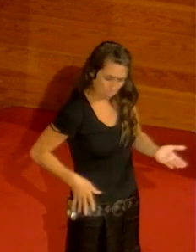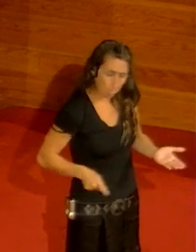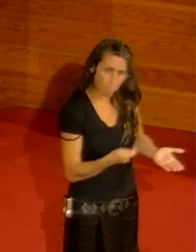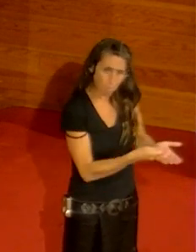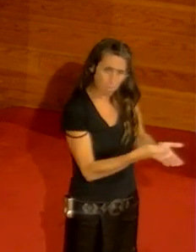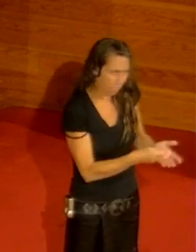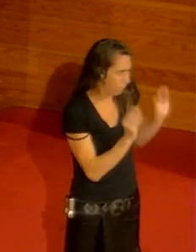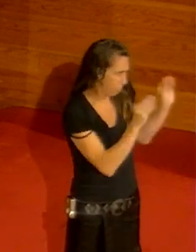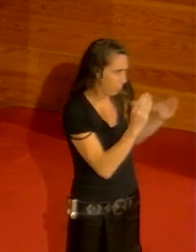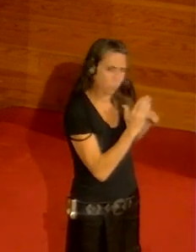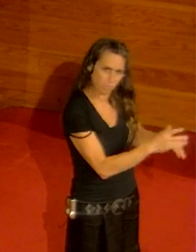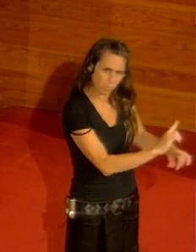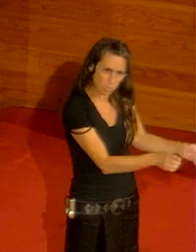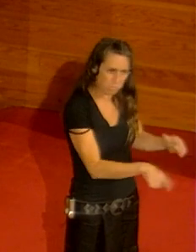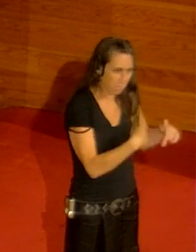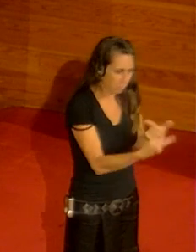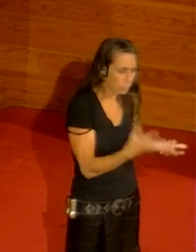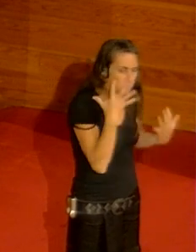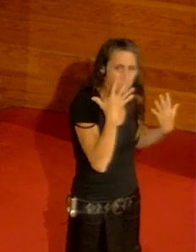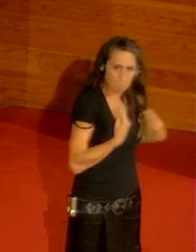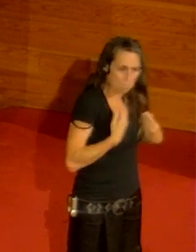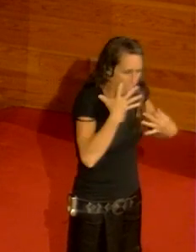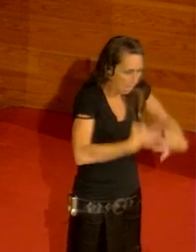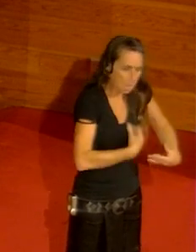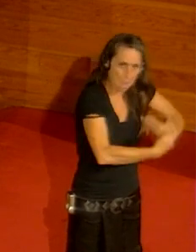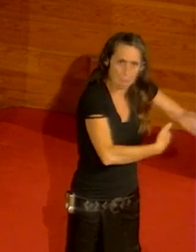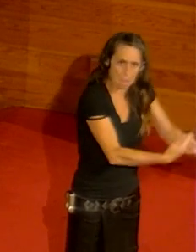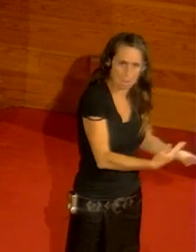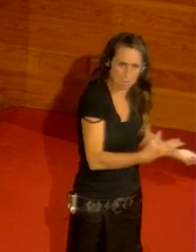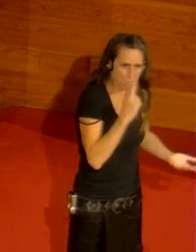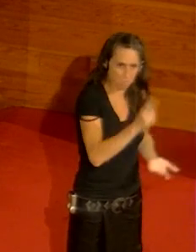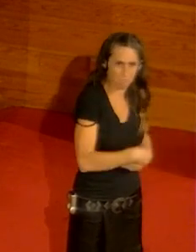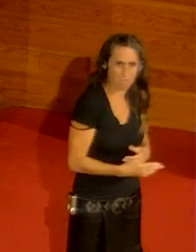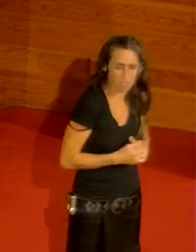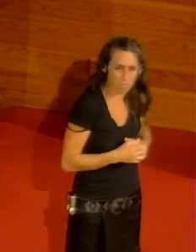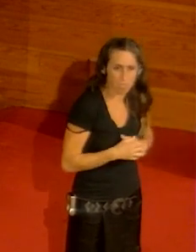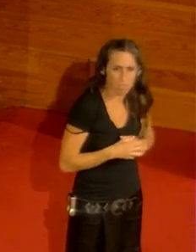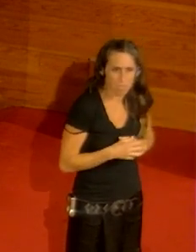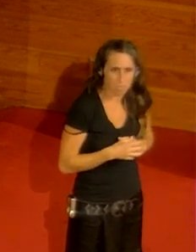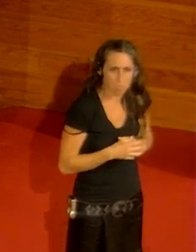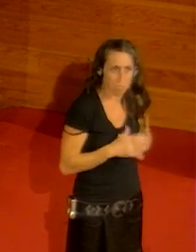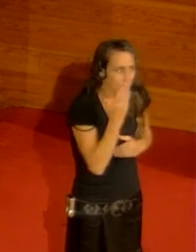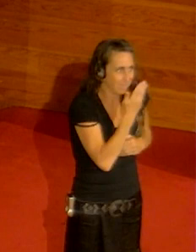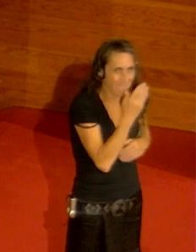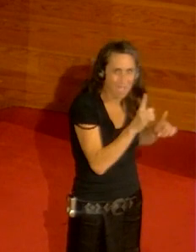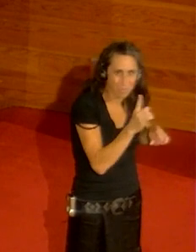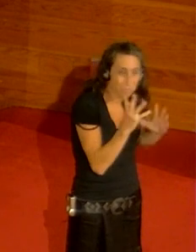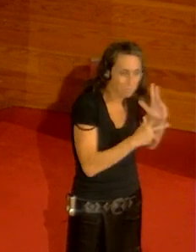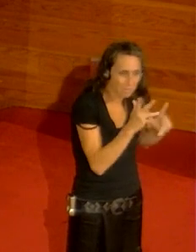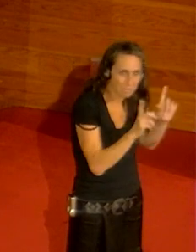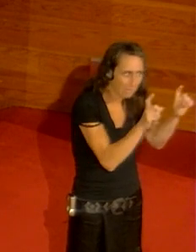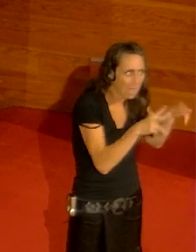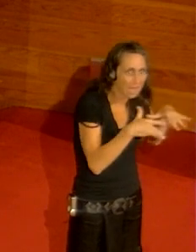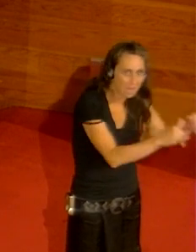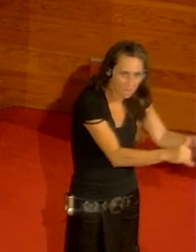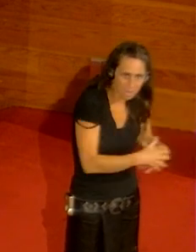es insuficiente para para enfrentarte a la vida real No es que no enseñan se han descubierto colegios donde no enseñan ni matemáticas O sea